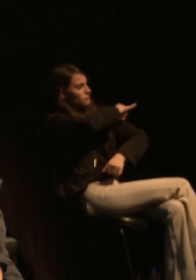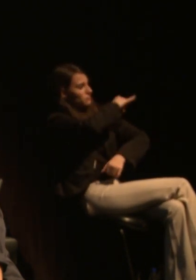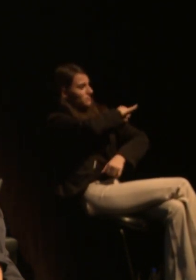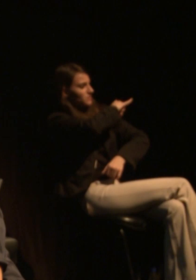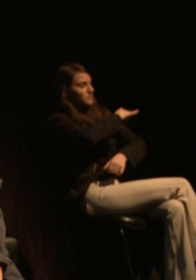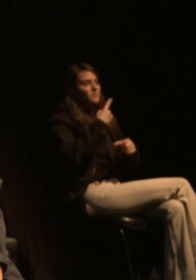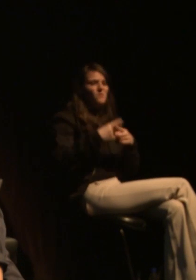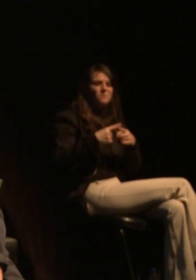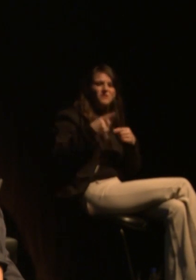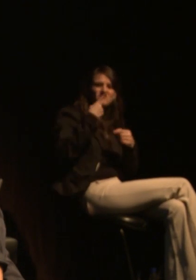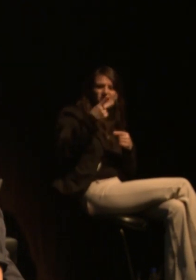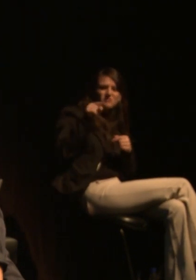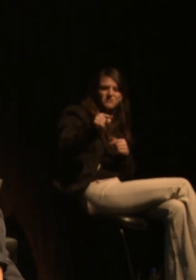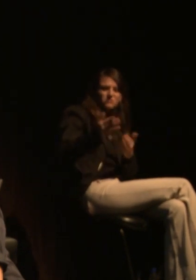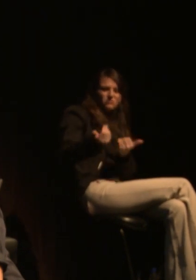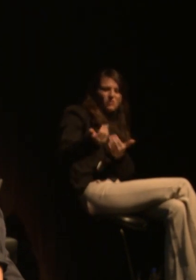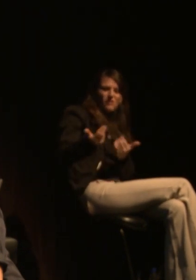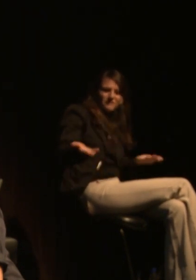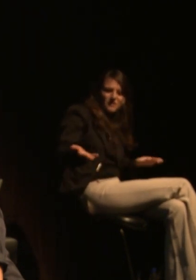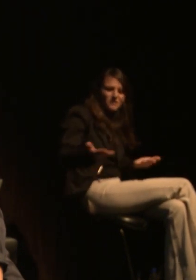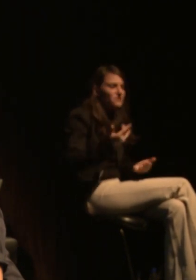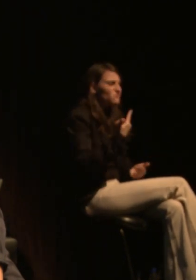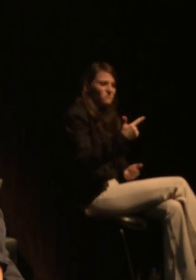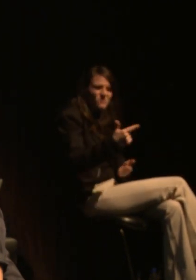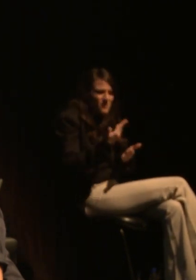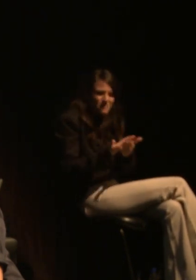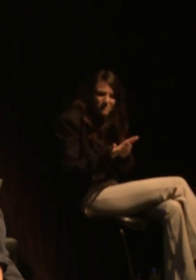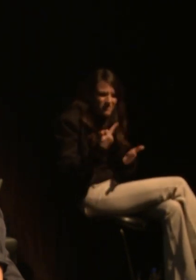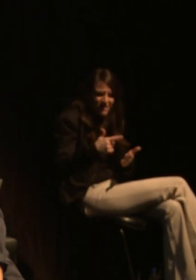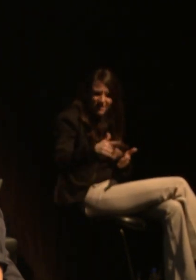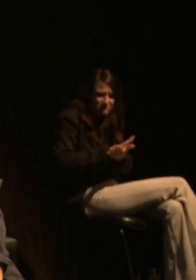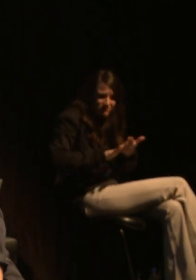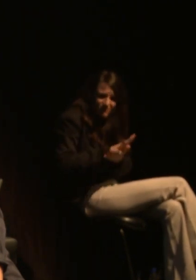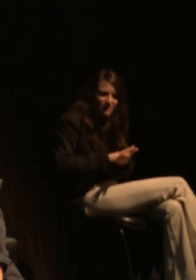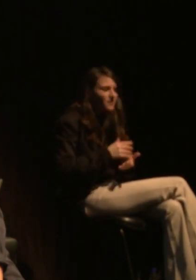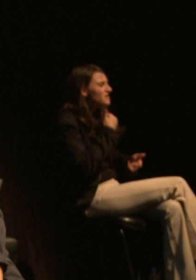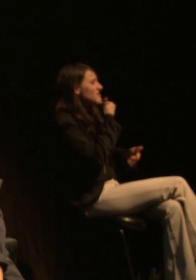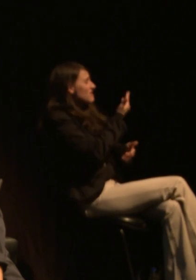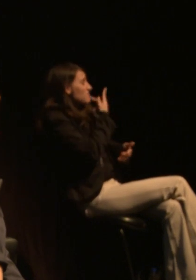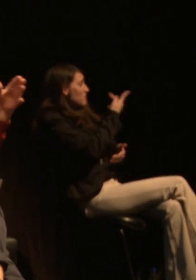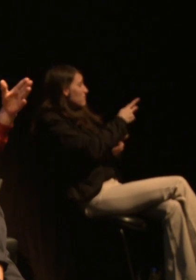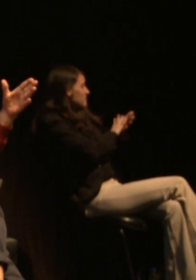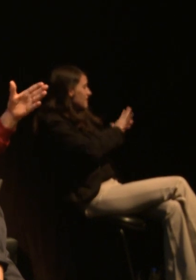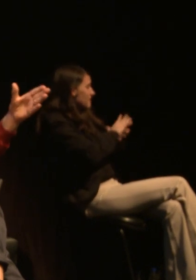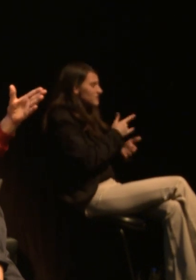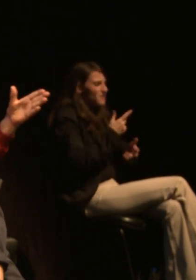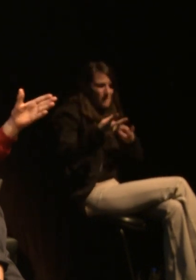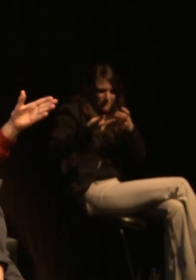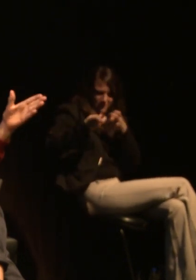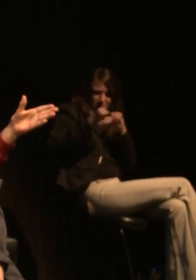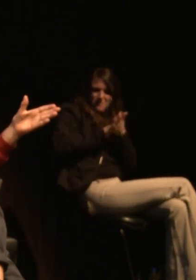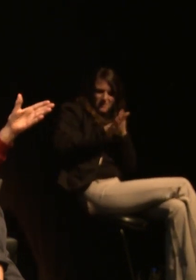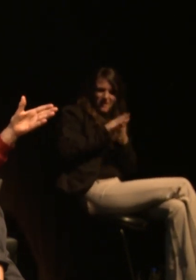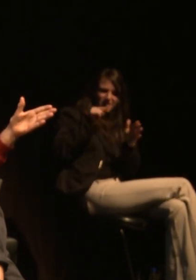veio e falou: o que você falou, jovem? Não teve matéria? Não. Por quê? Ninguém falou. E você não percebeu que